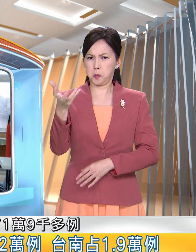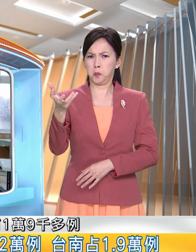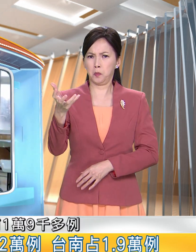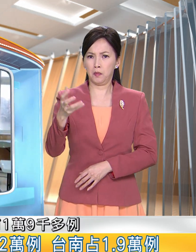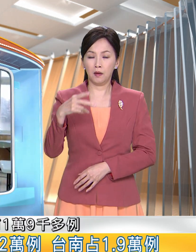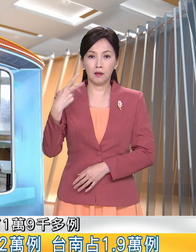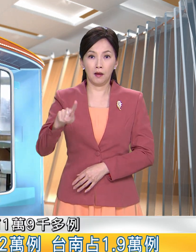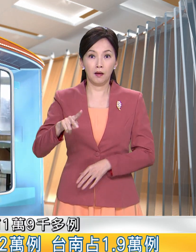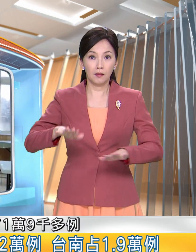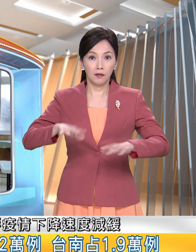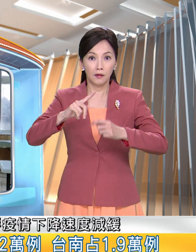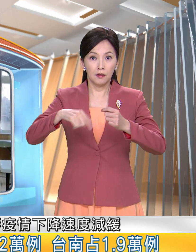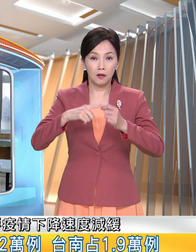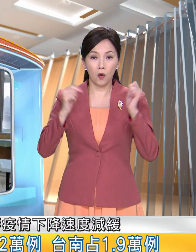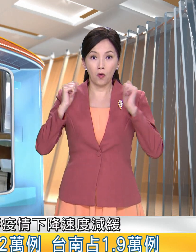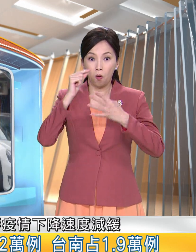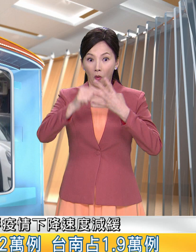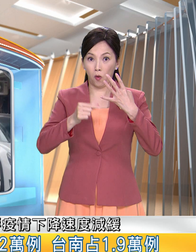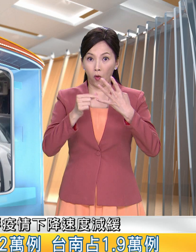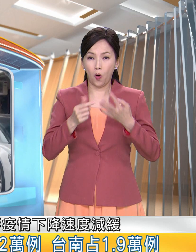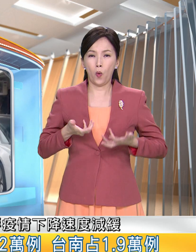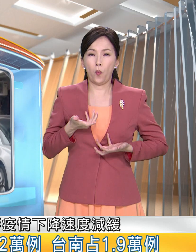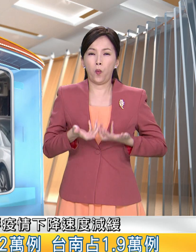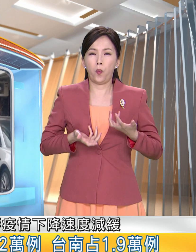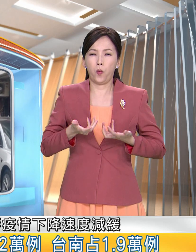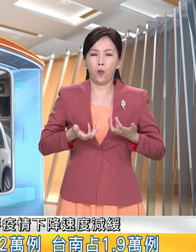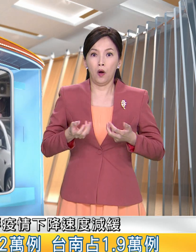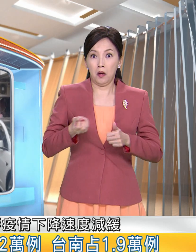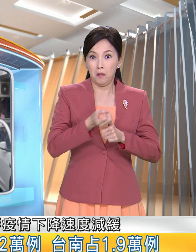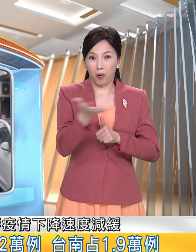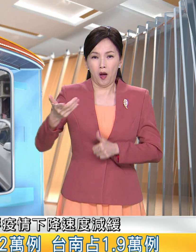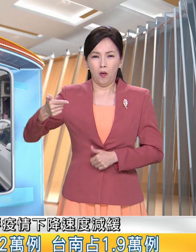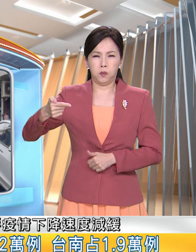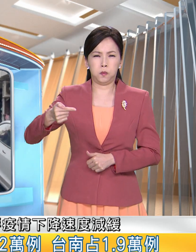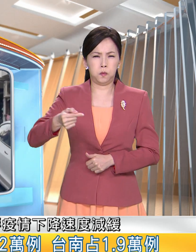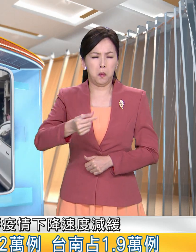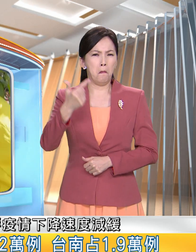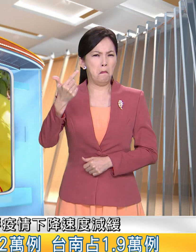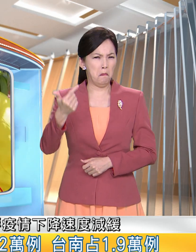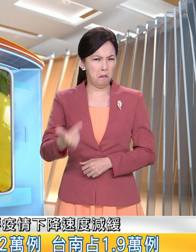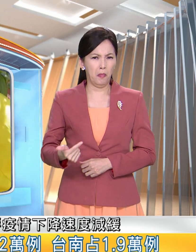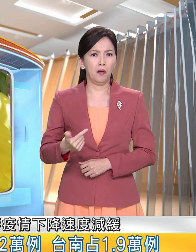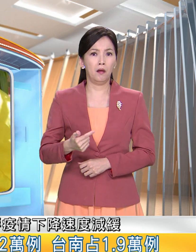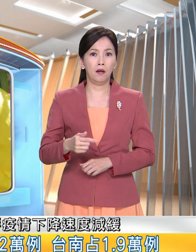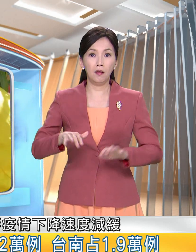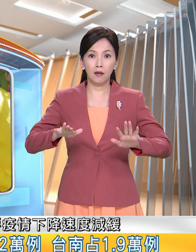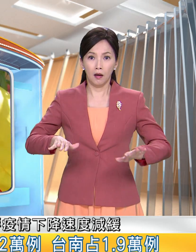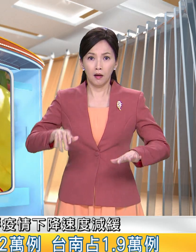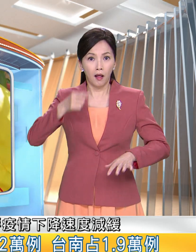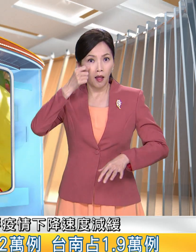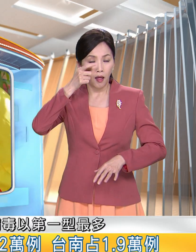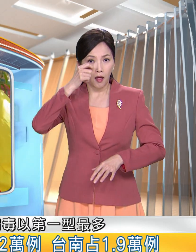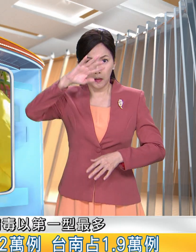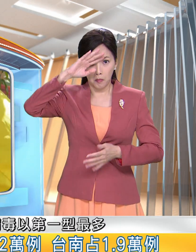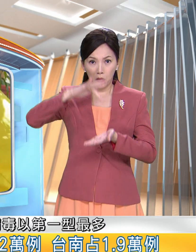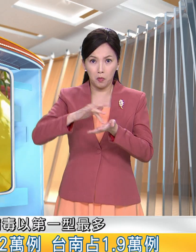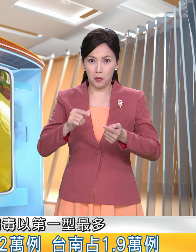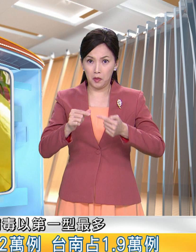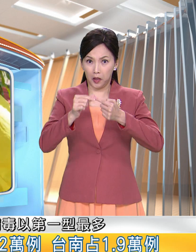19000多例。而且因为暖冬的影响，疫情下降速度减缓。台南目前